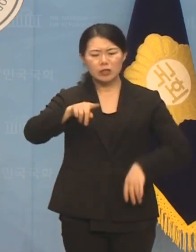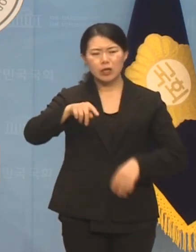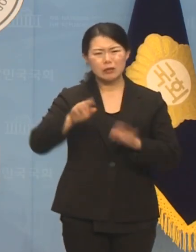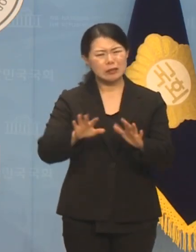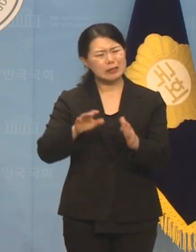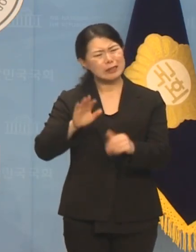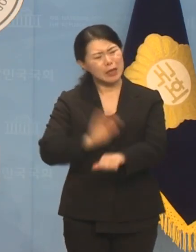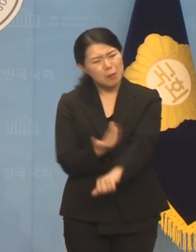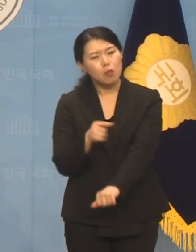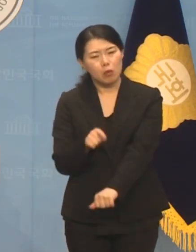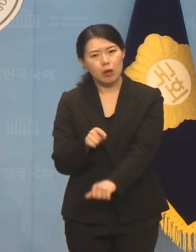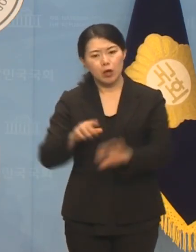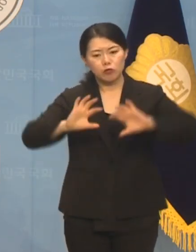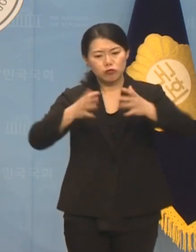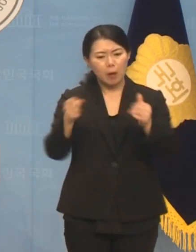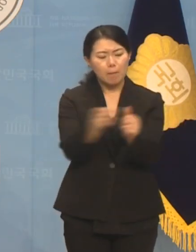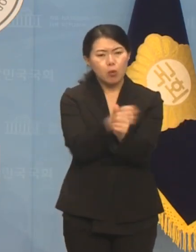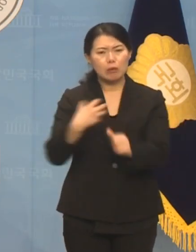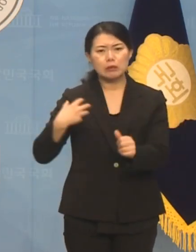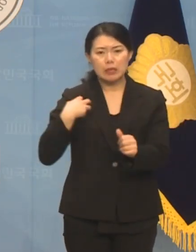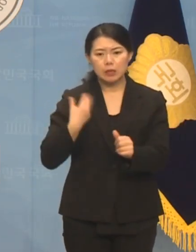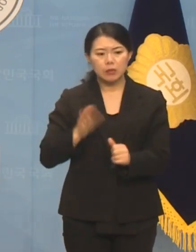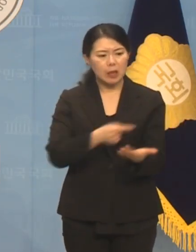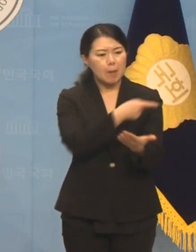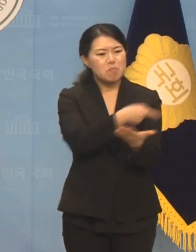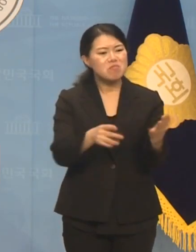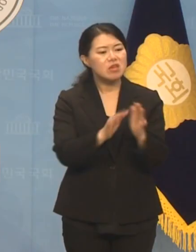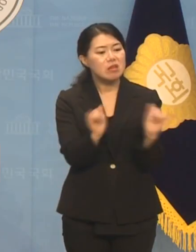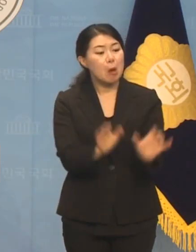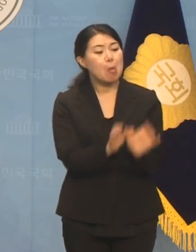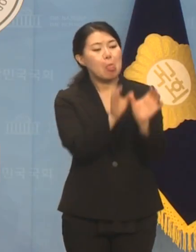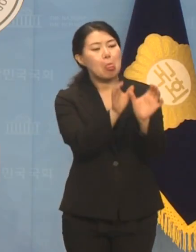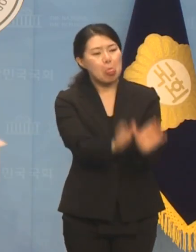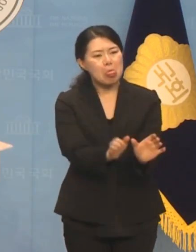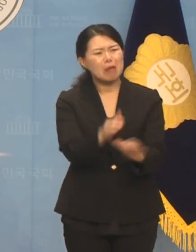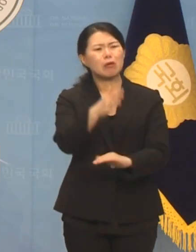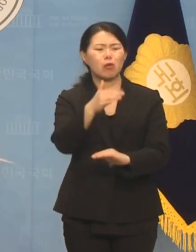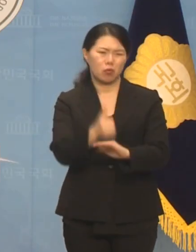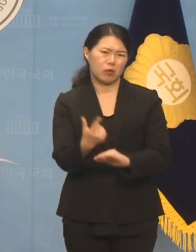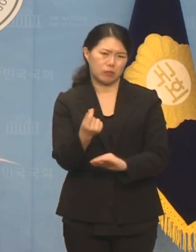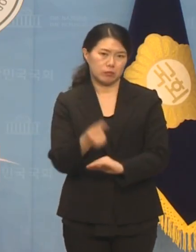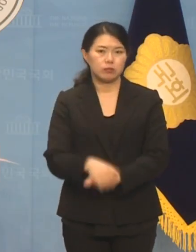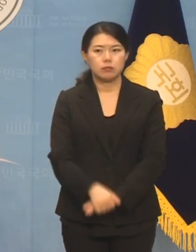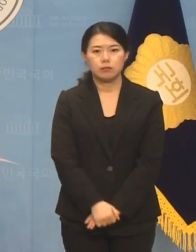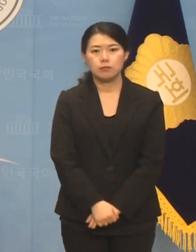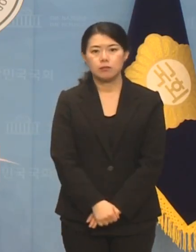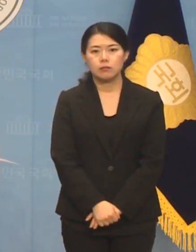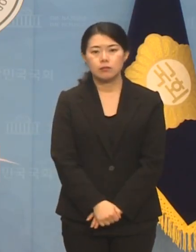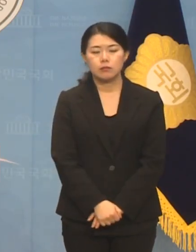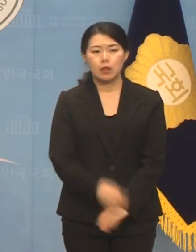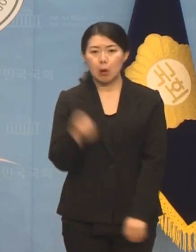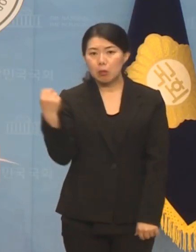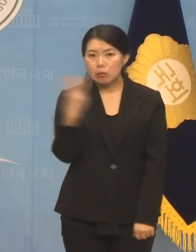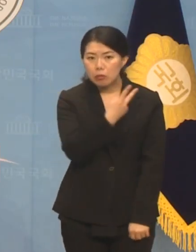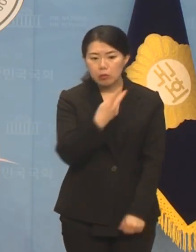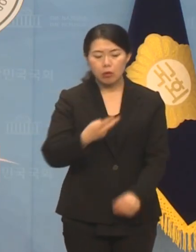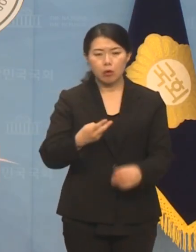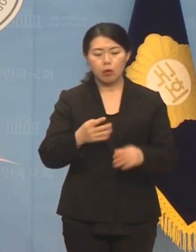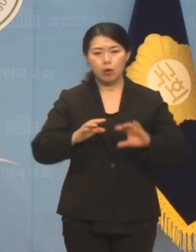잔재로 국가폭력의 책임을 피해자에게 돌리는 결과를 낳고 있습니다. 또한